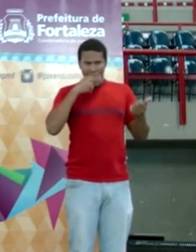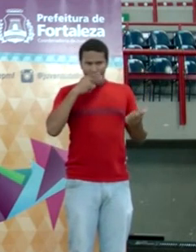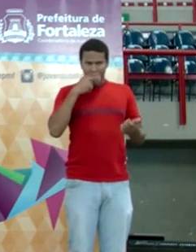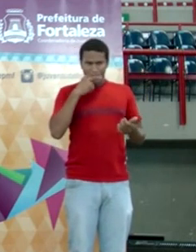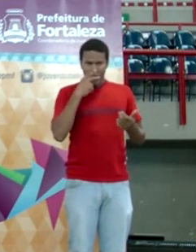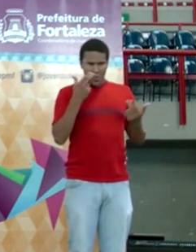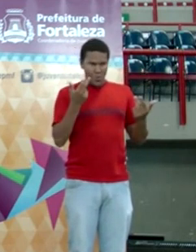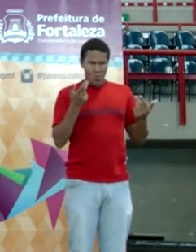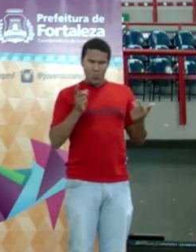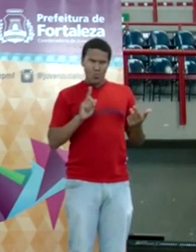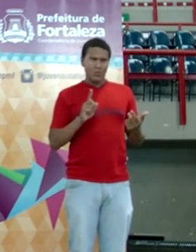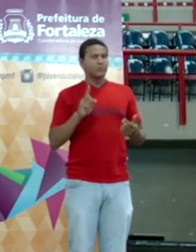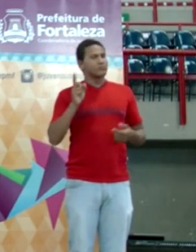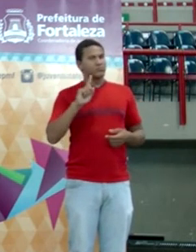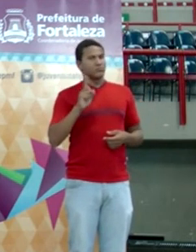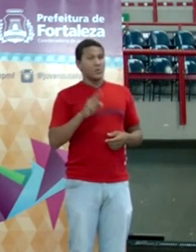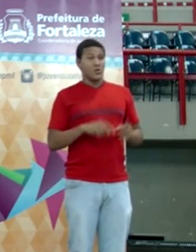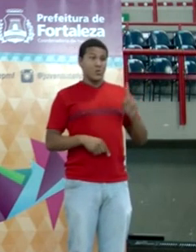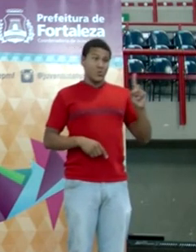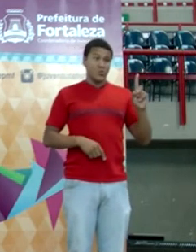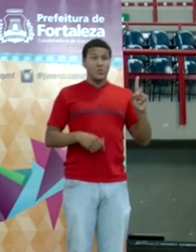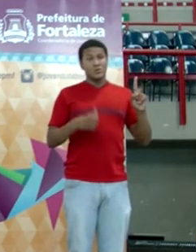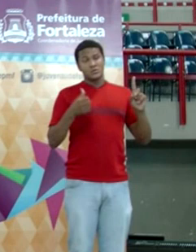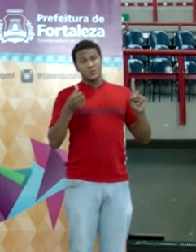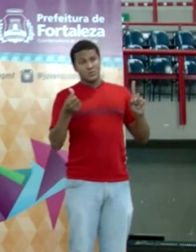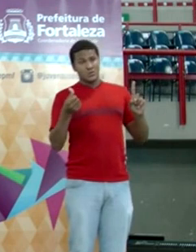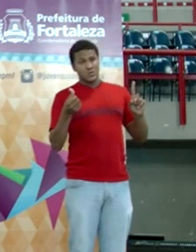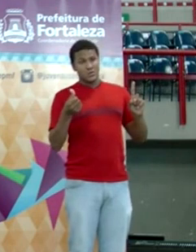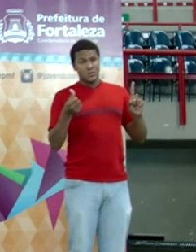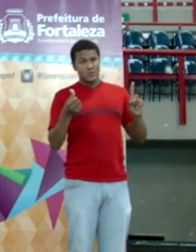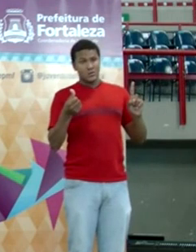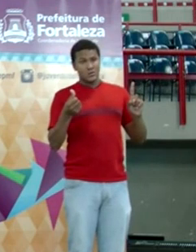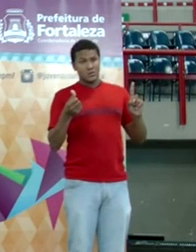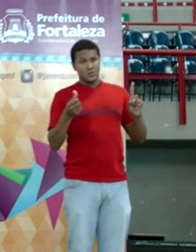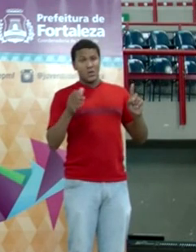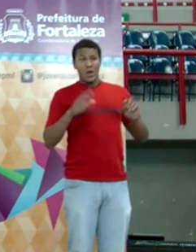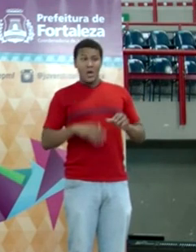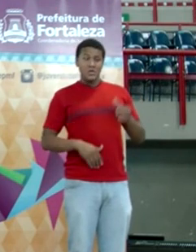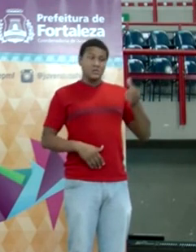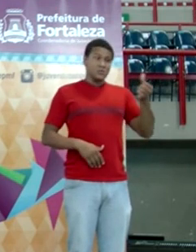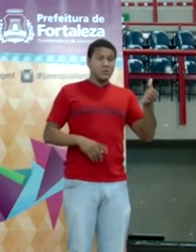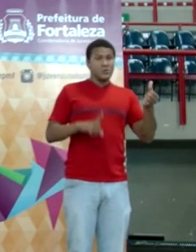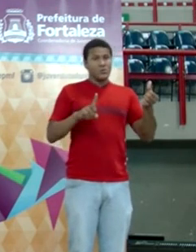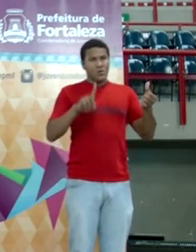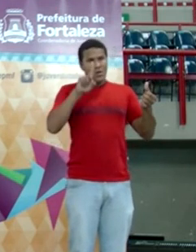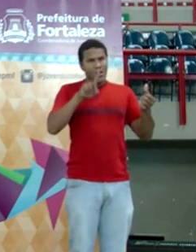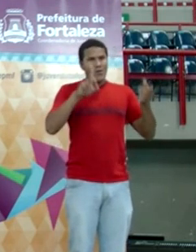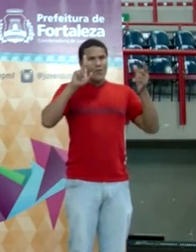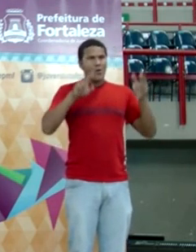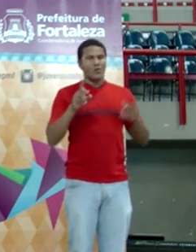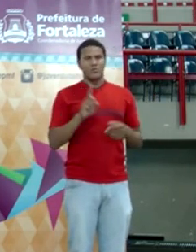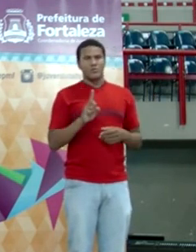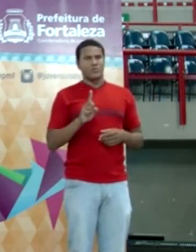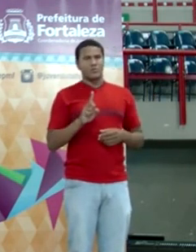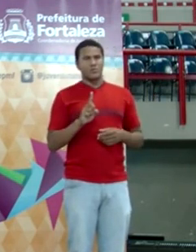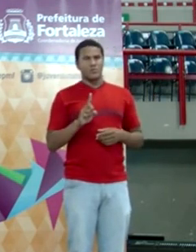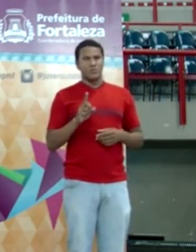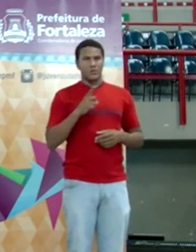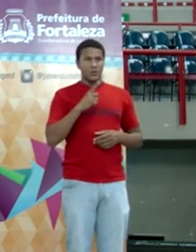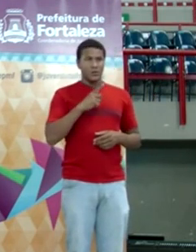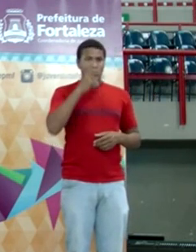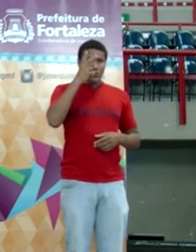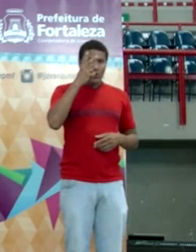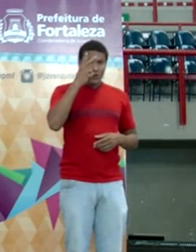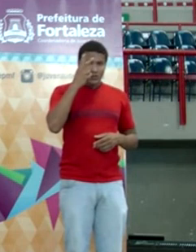achava que era. Pessoal, 1 e 6 e 6 e 1 dá a mesma soma, mas não é a mesma coisa. Eu não vou jogar 2